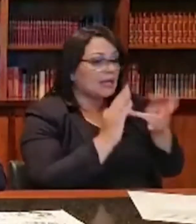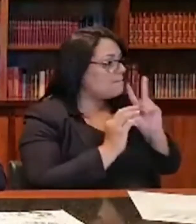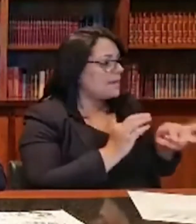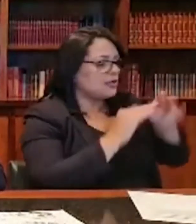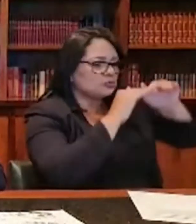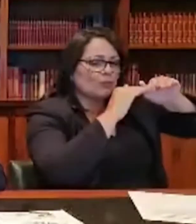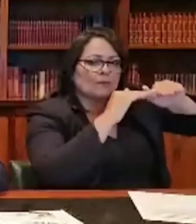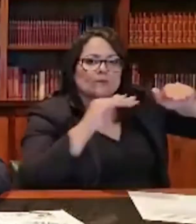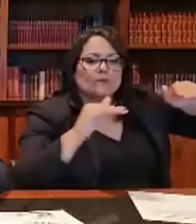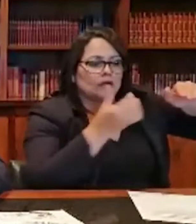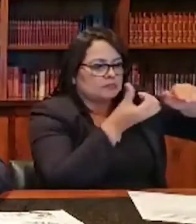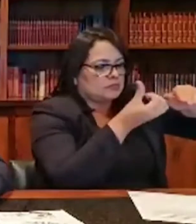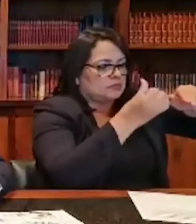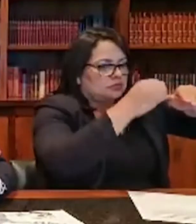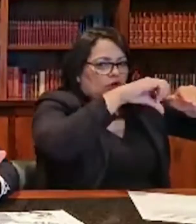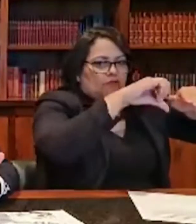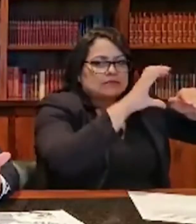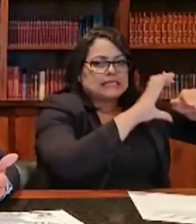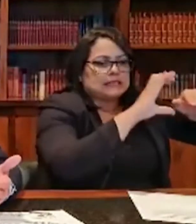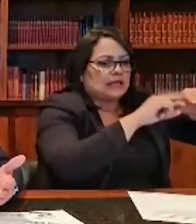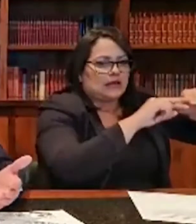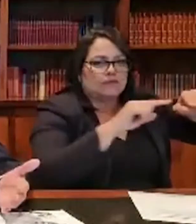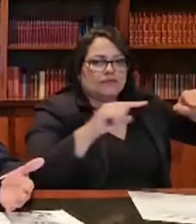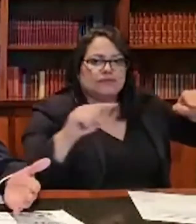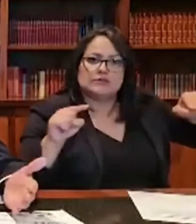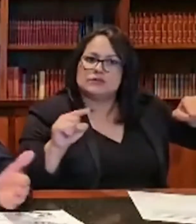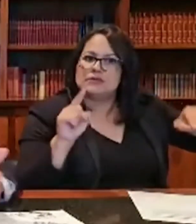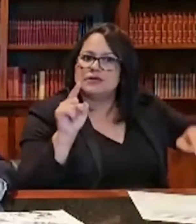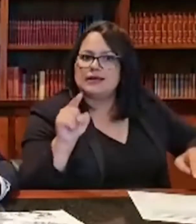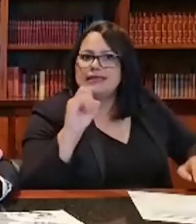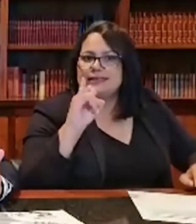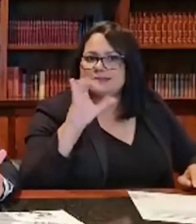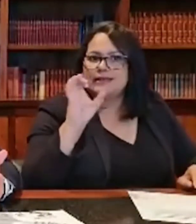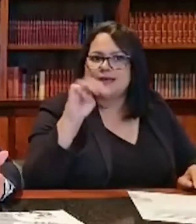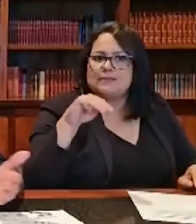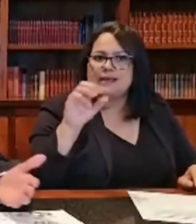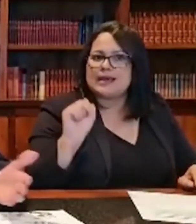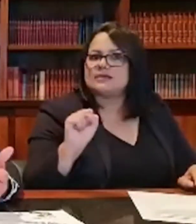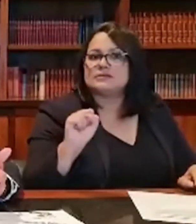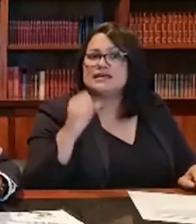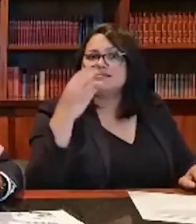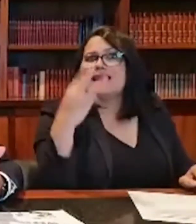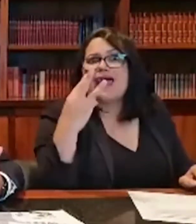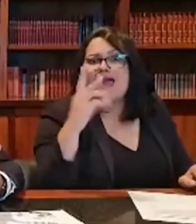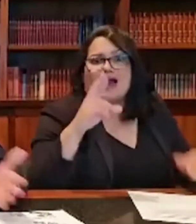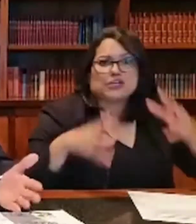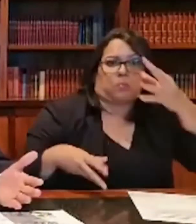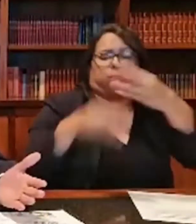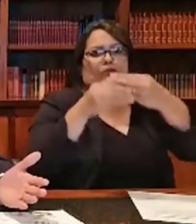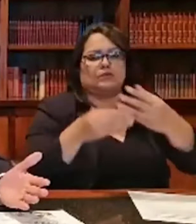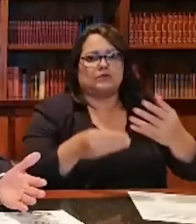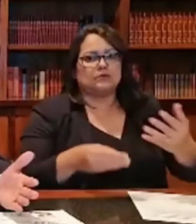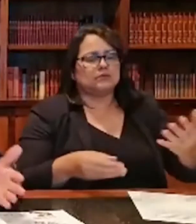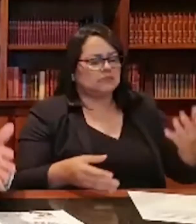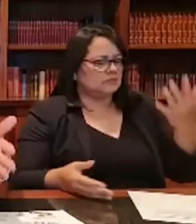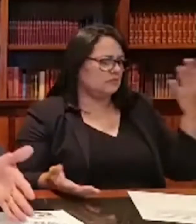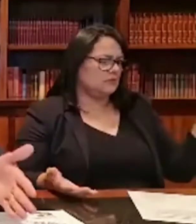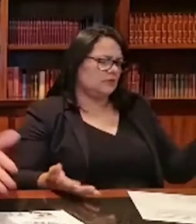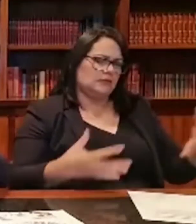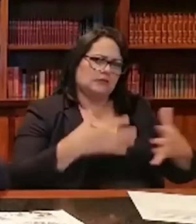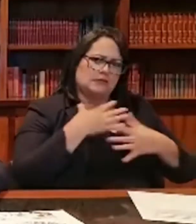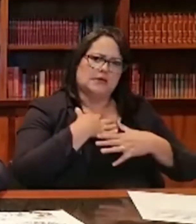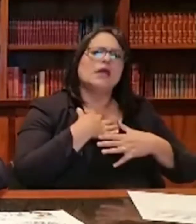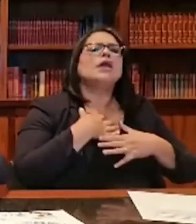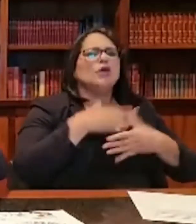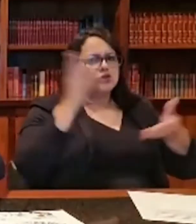litro do ICMS será na ordem de R$ 3. É, não, complicada a situação. Estou com uma